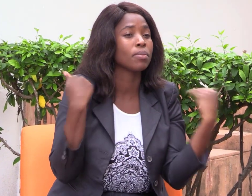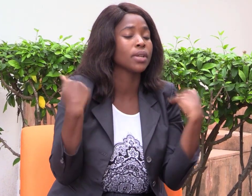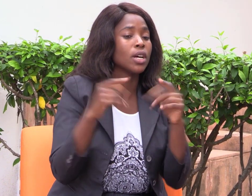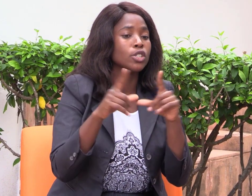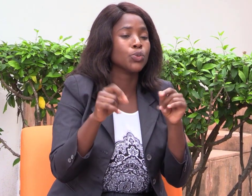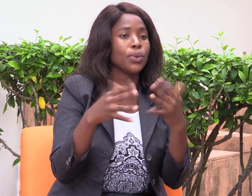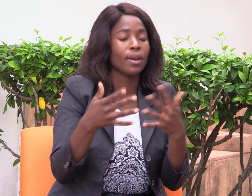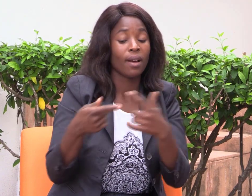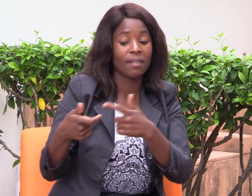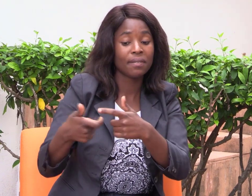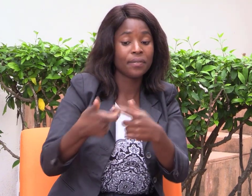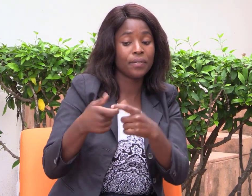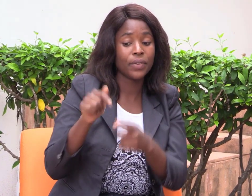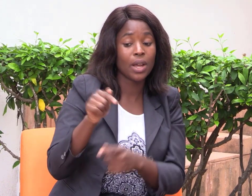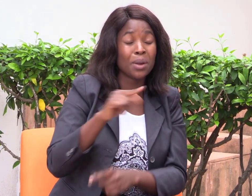esta criança?